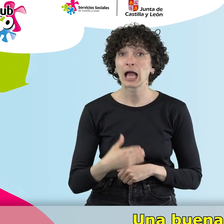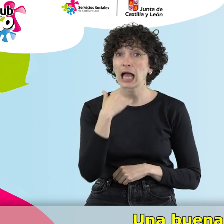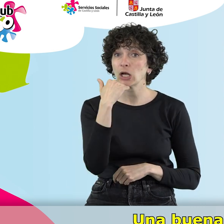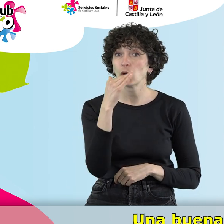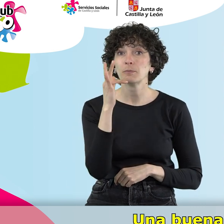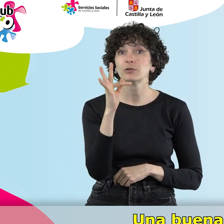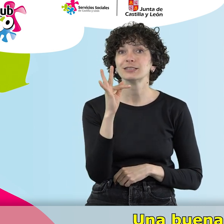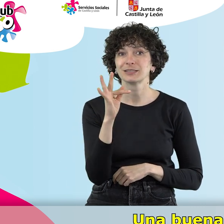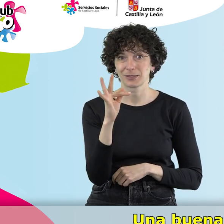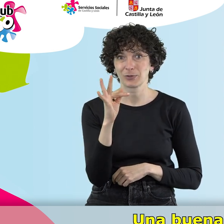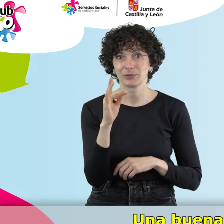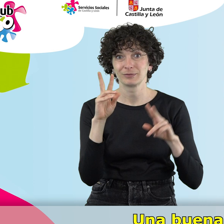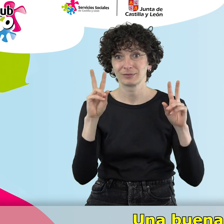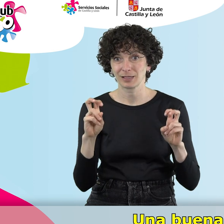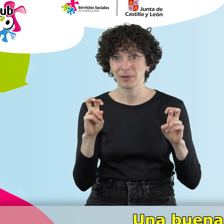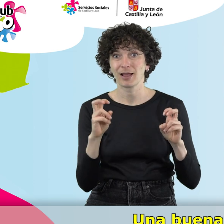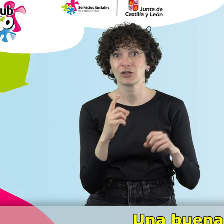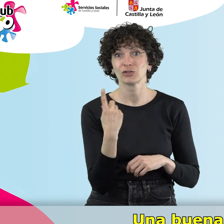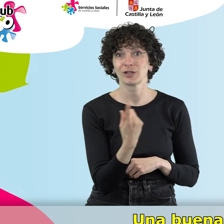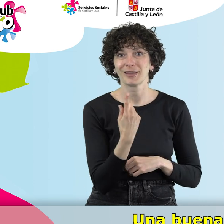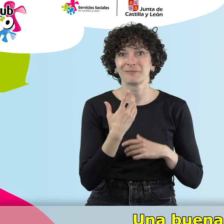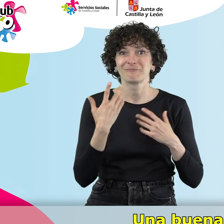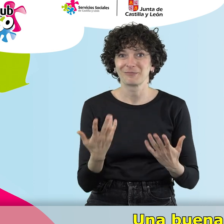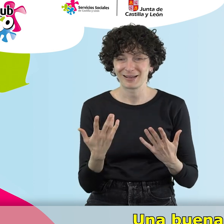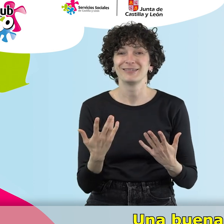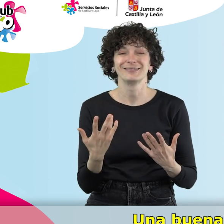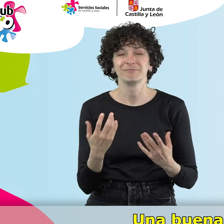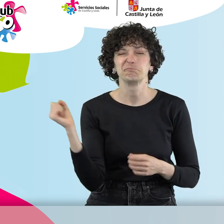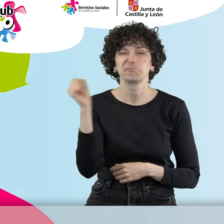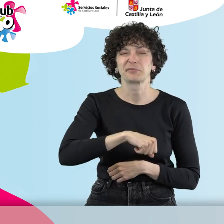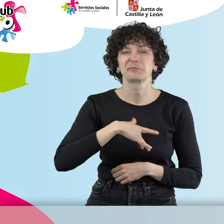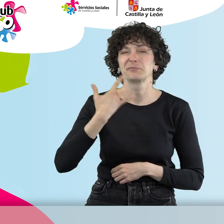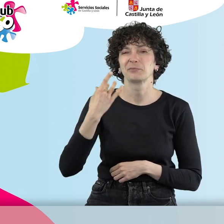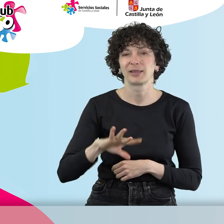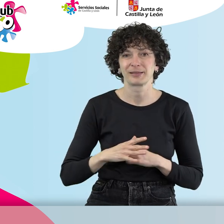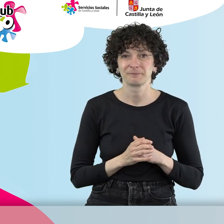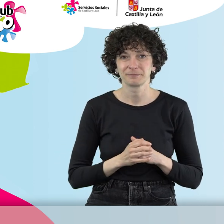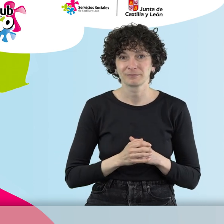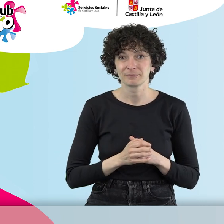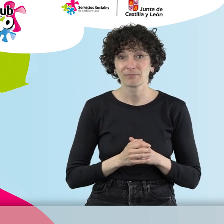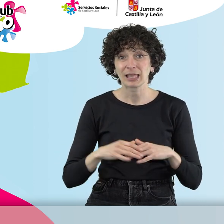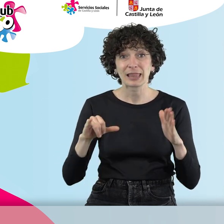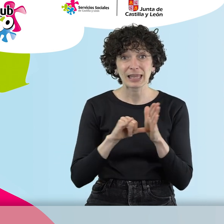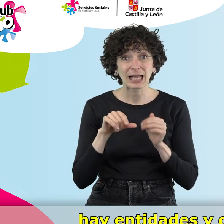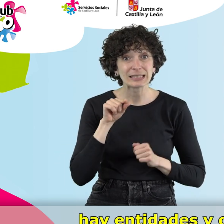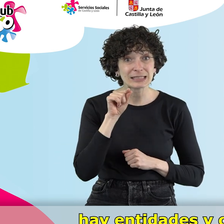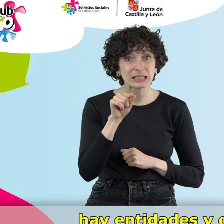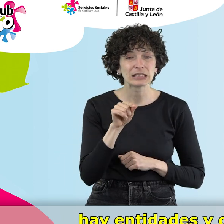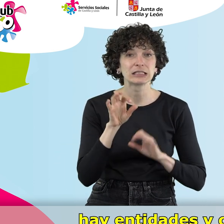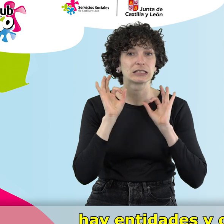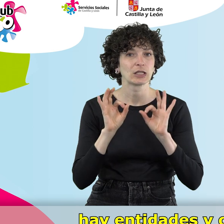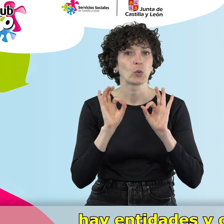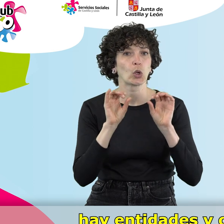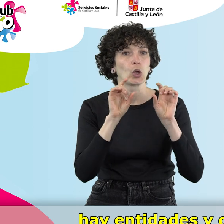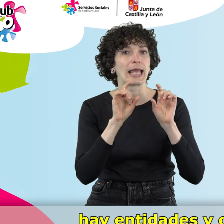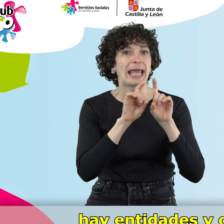Una buena noticia: de la soledad se puede salir. Cerca de ti hay